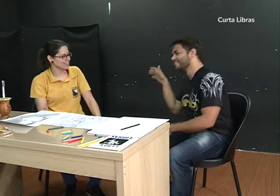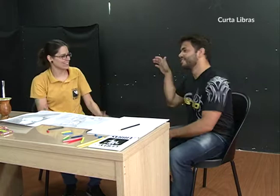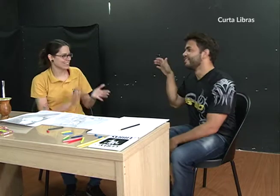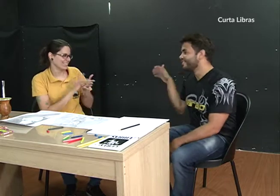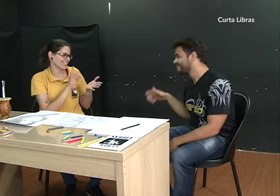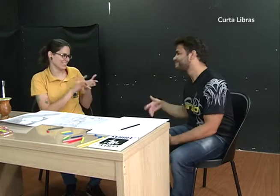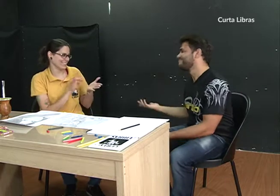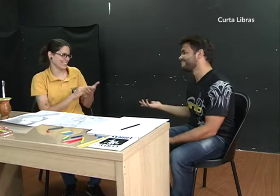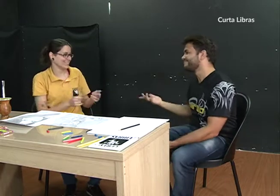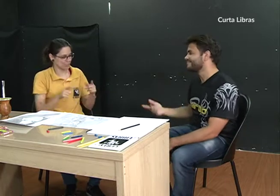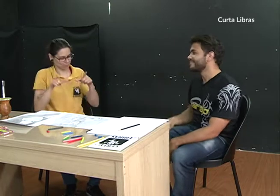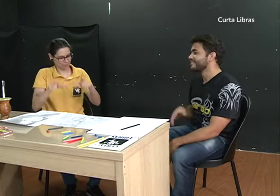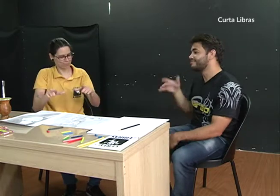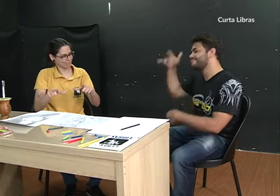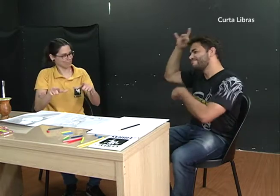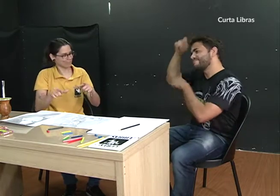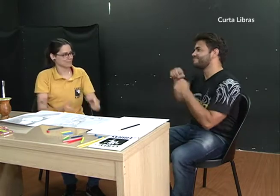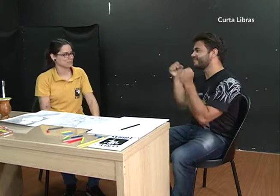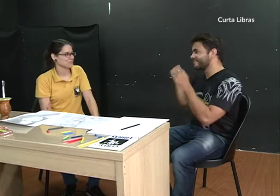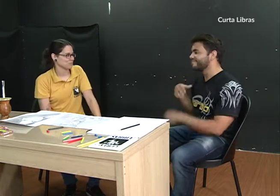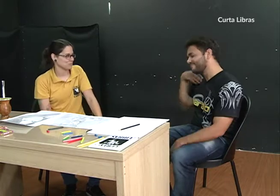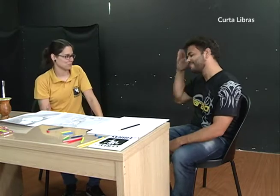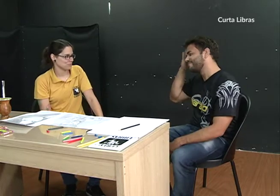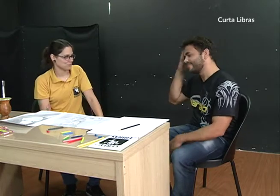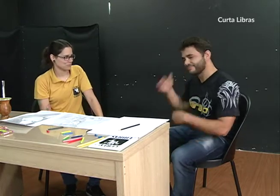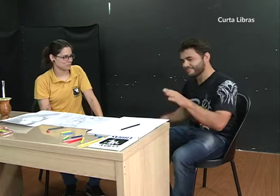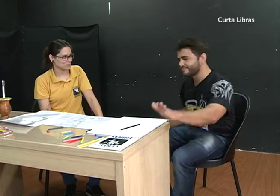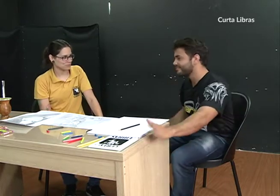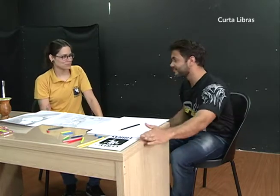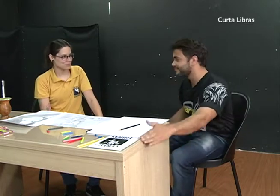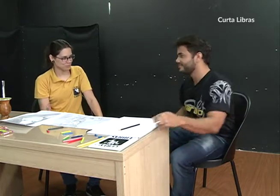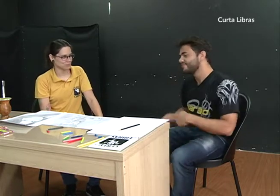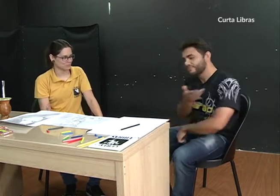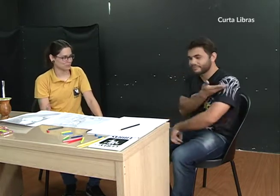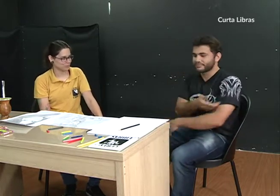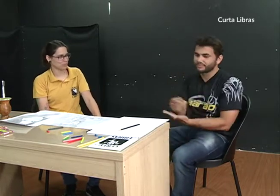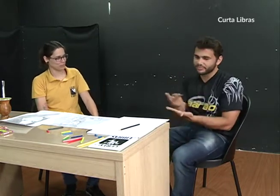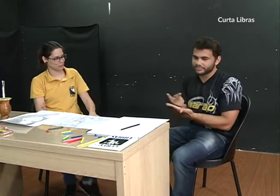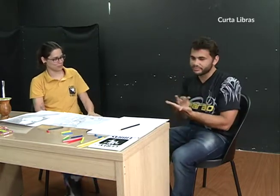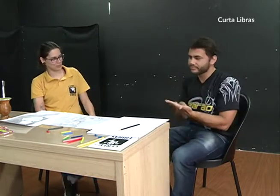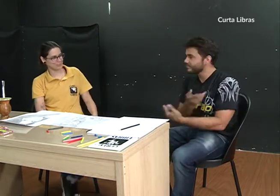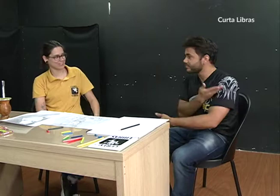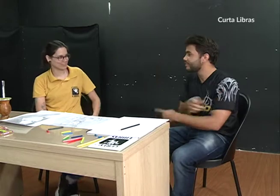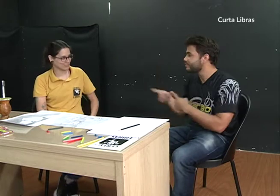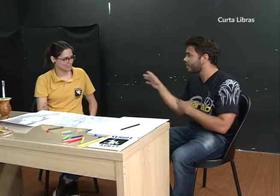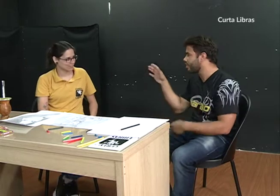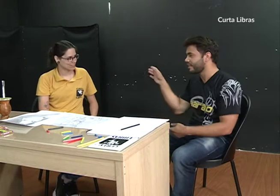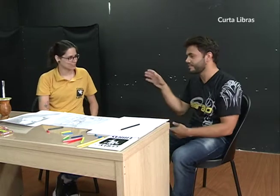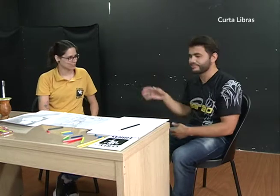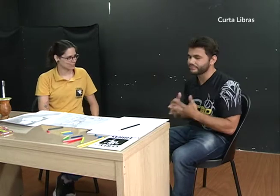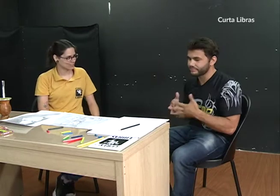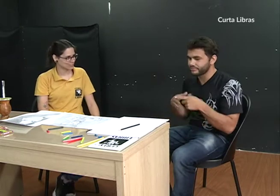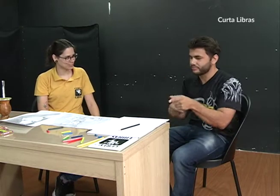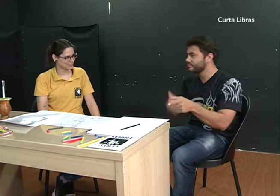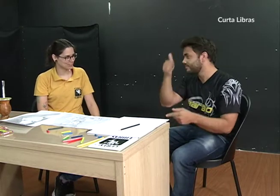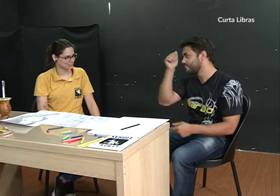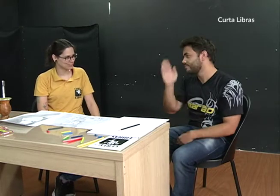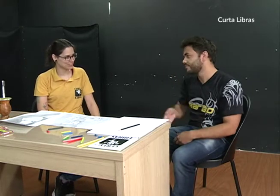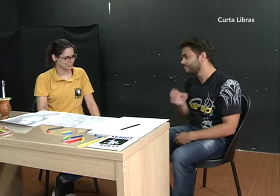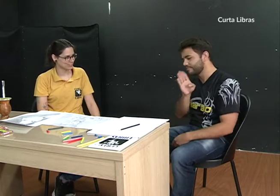Imagina você ficar segurando desse jeito. Vai cansar logo. Verdade, melhor deixar ali então. Eu sou acostumado a desenhar dessa maneira também. Com outra